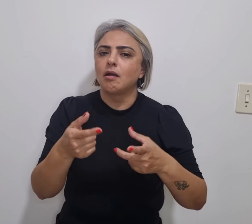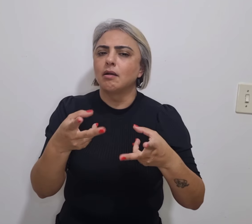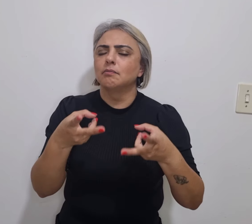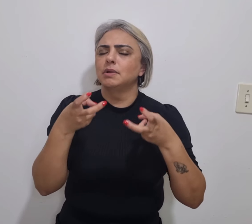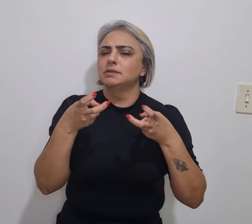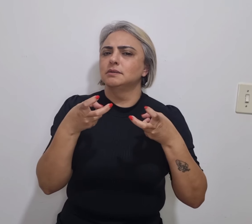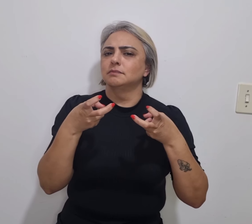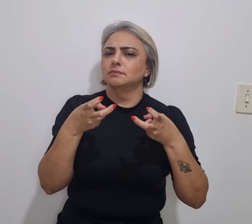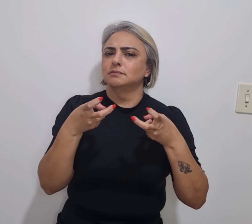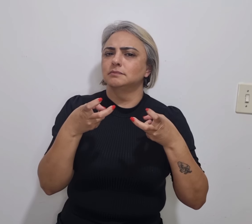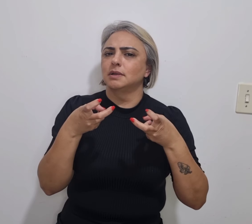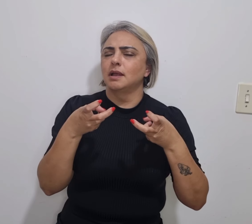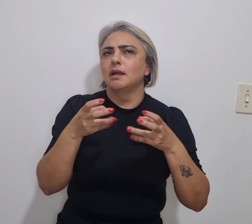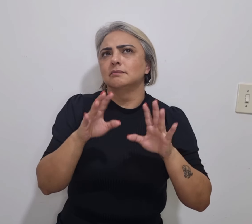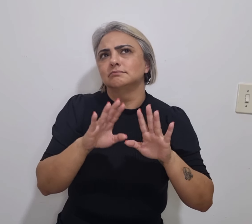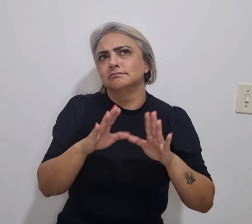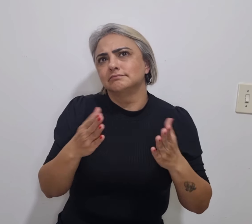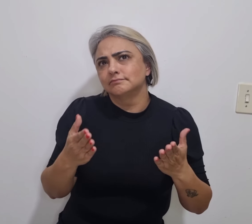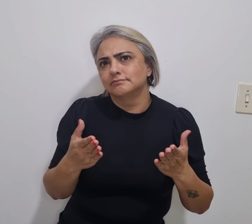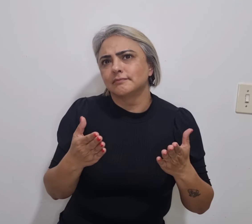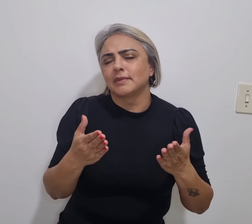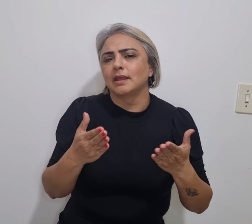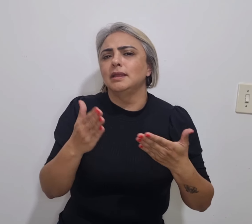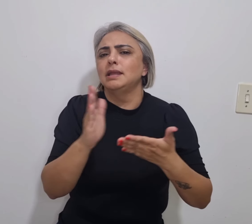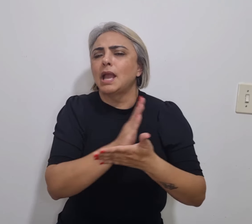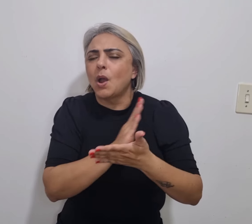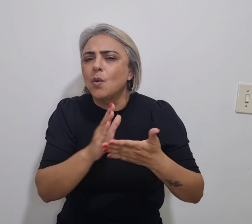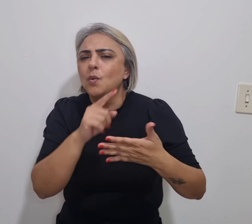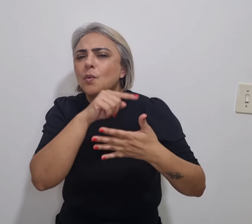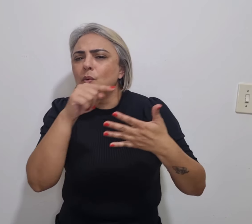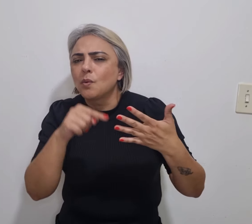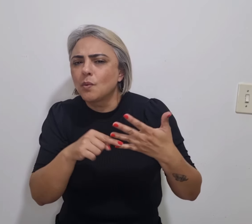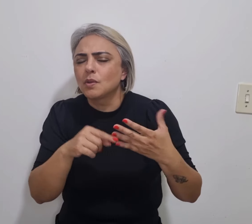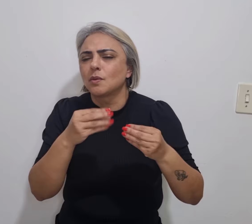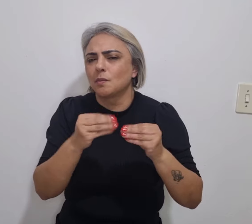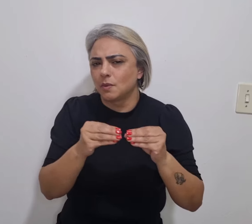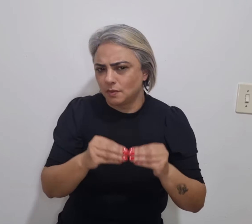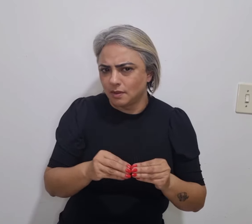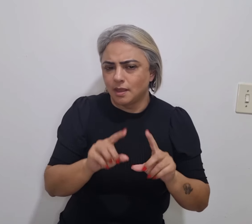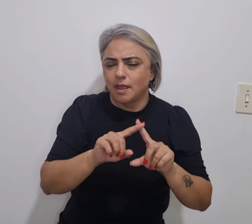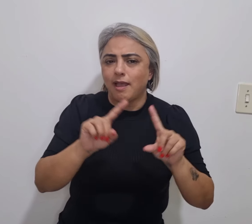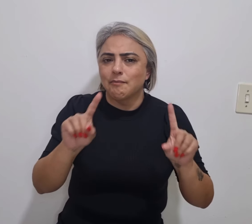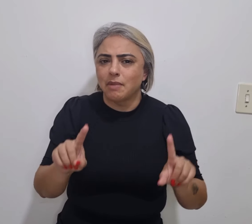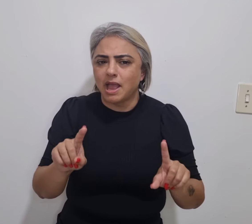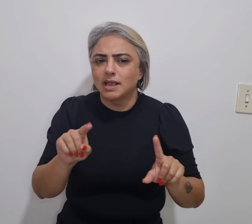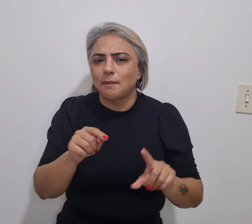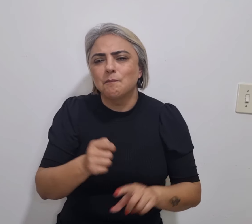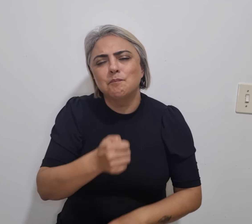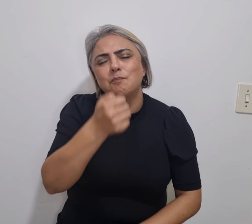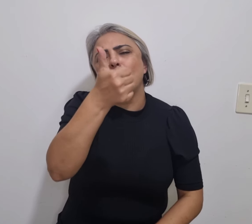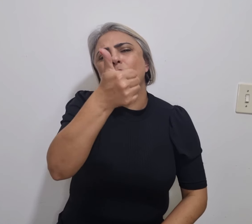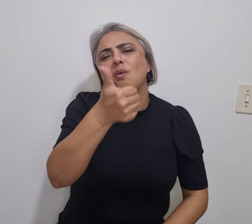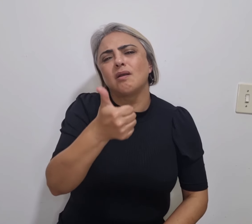isso, pelo menos em determinadas composições, mas são poucas as